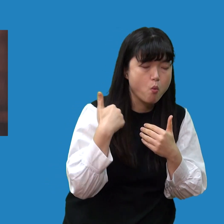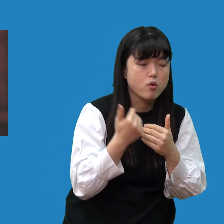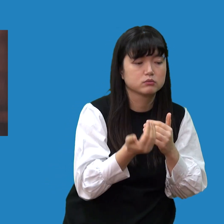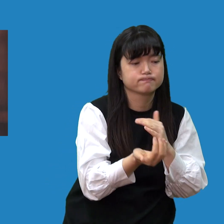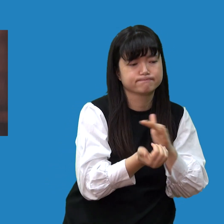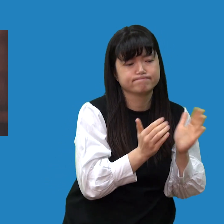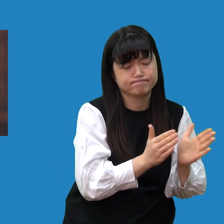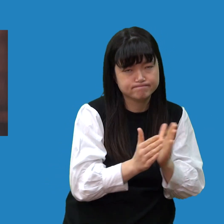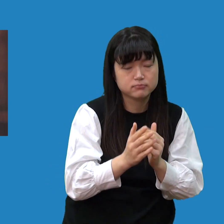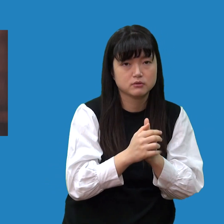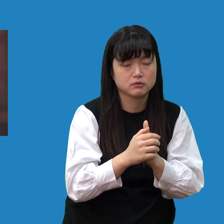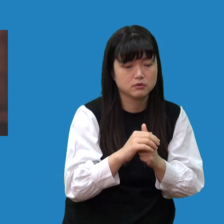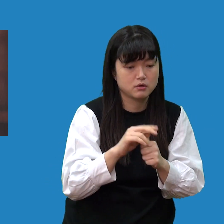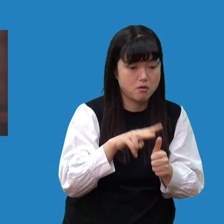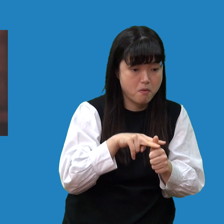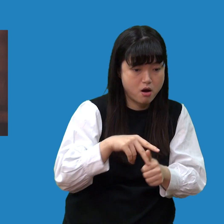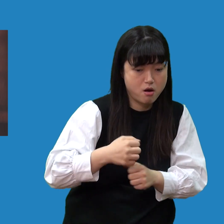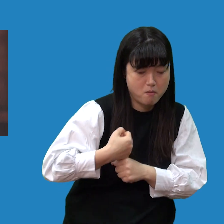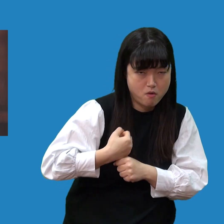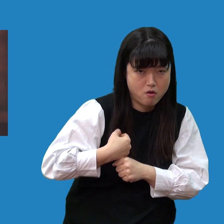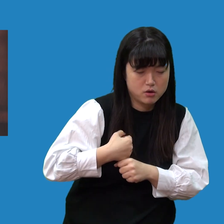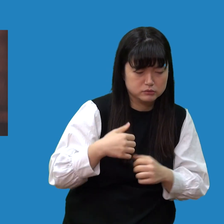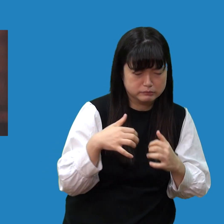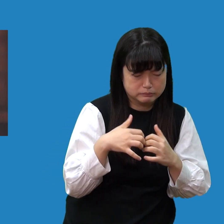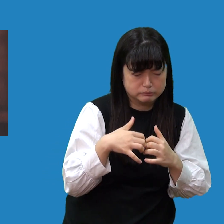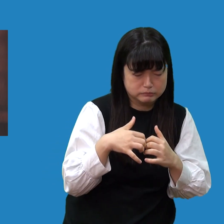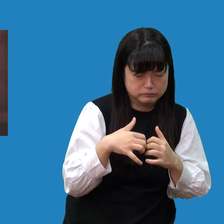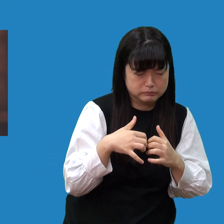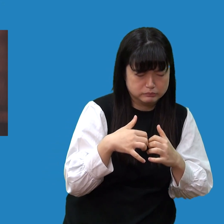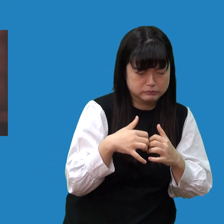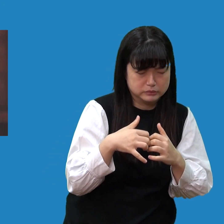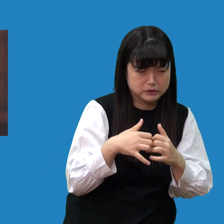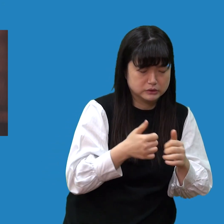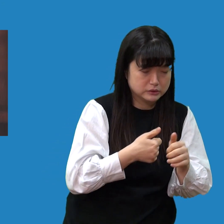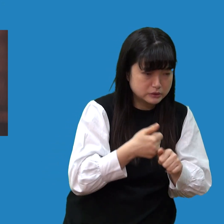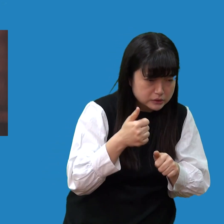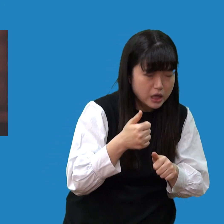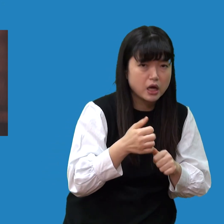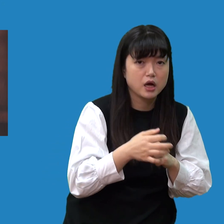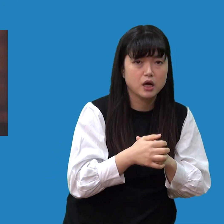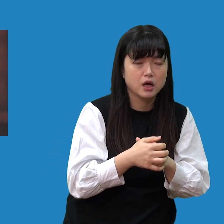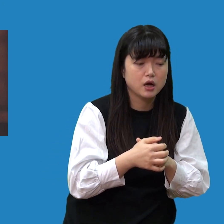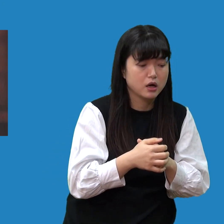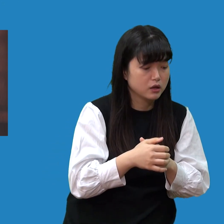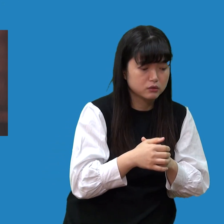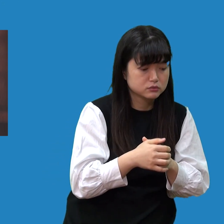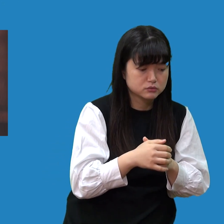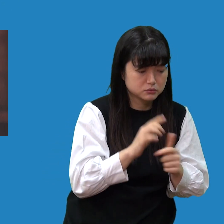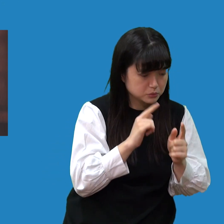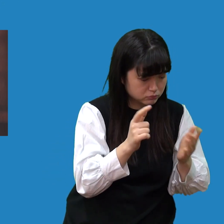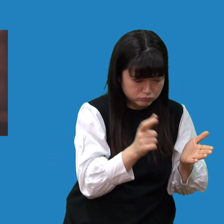거죠. 그 마병을 데리고 나가서 전쟁을 했다든지 승리를 거두었다든지 그런 말이 일체 없어요.